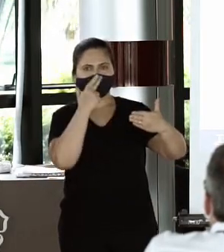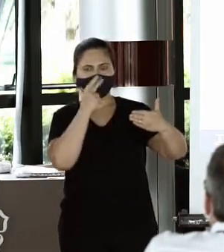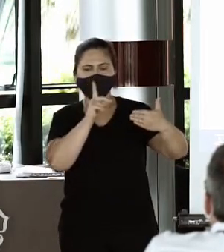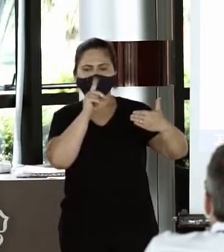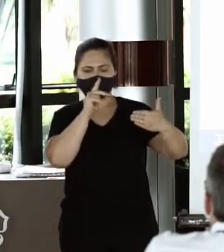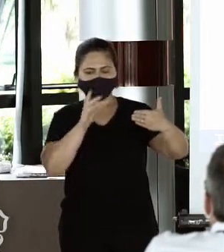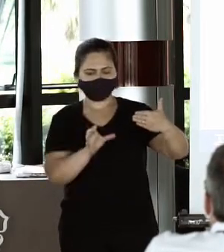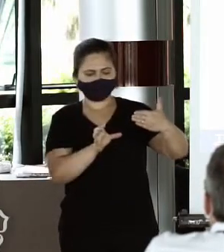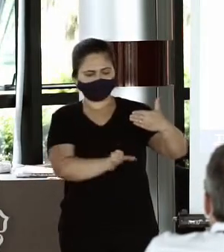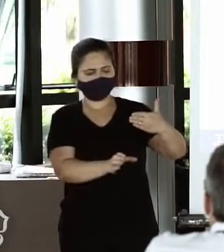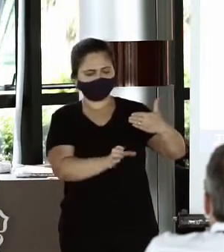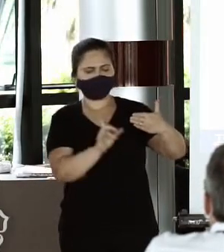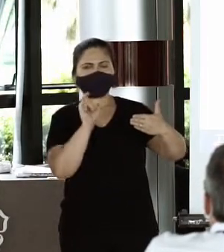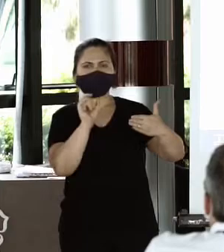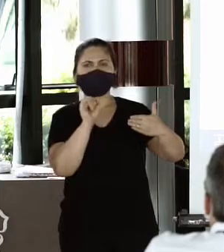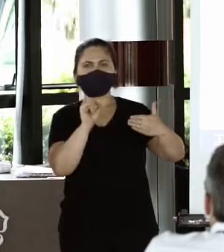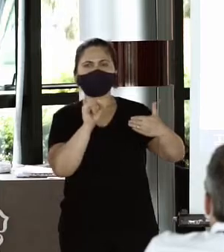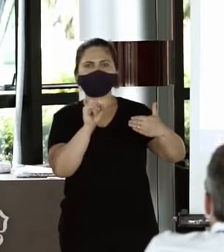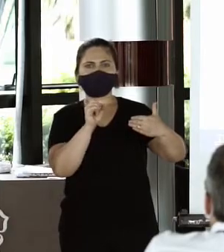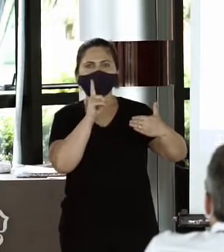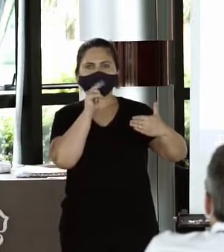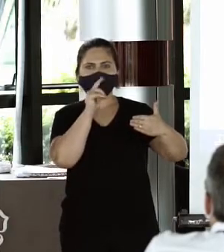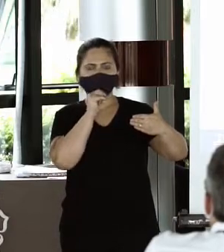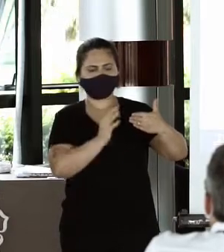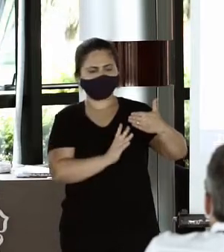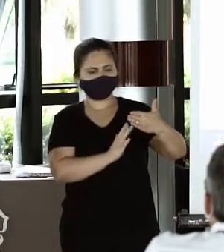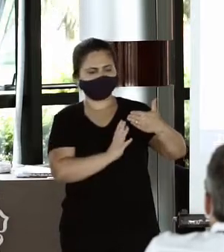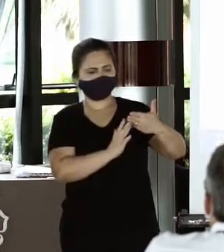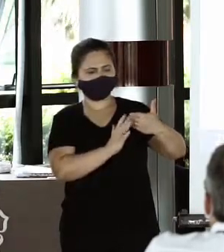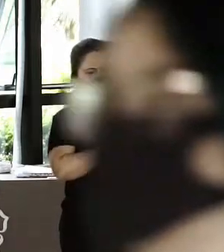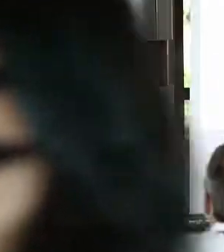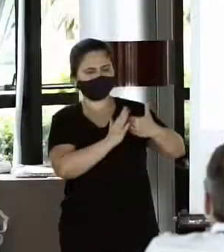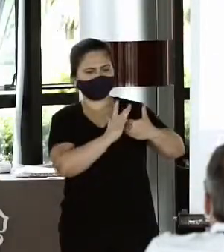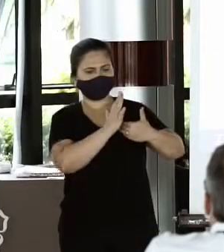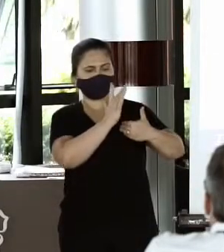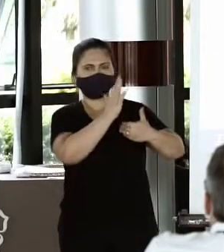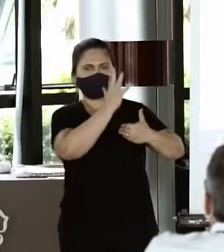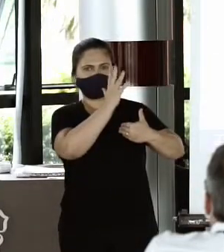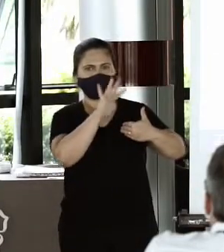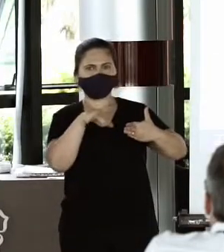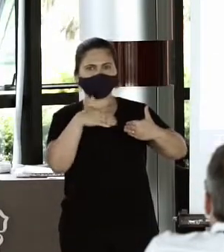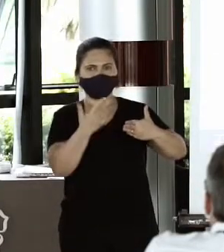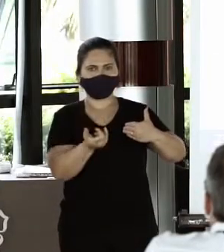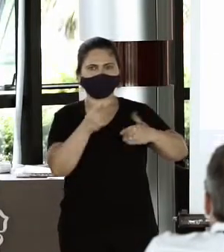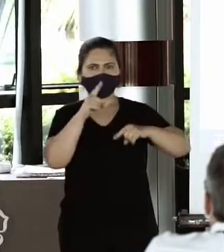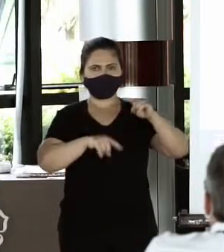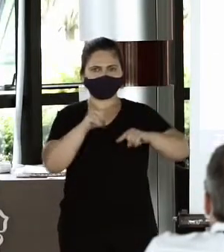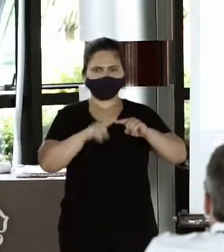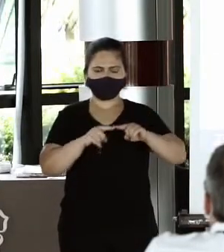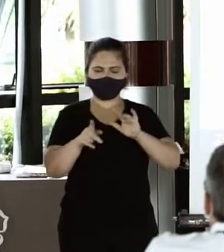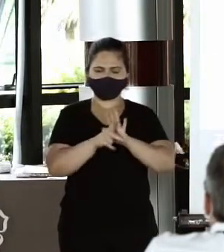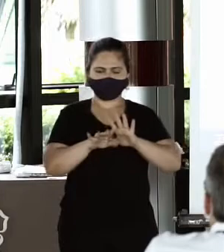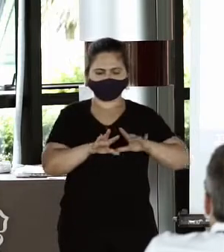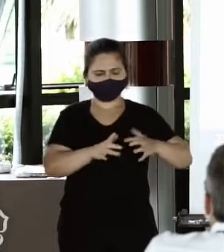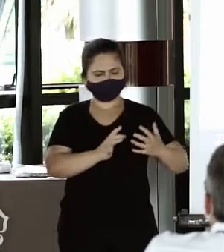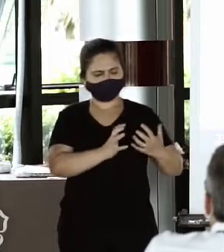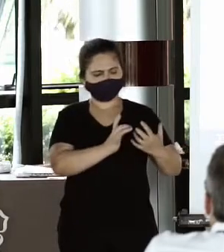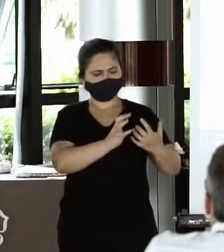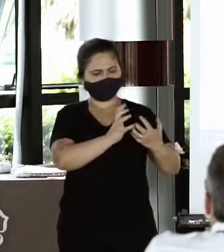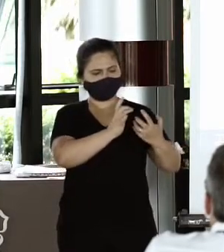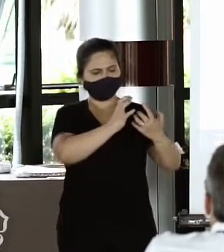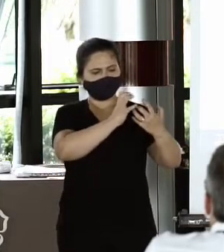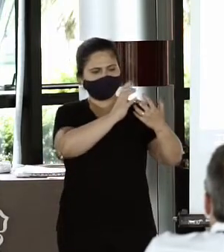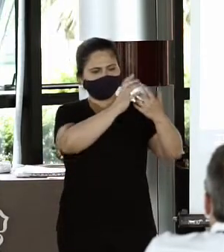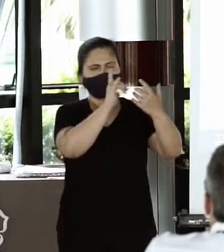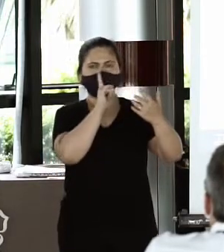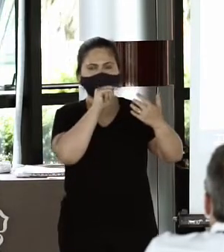de água. Para quê? Para a água subir por capilaridade. Então são materiais porosos e a água sobe